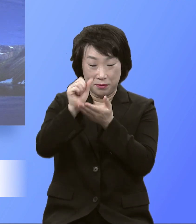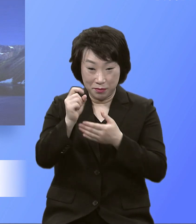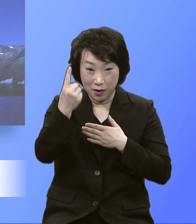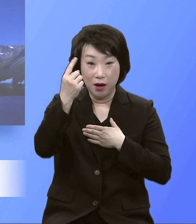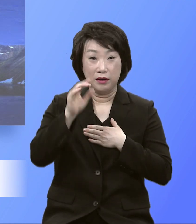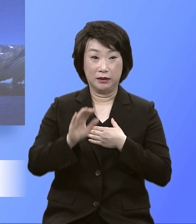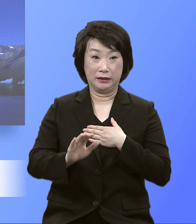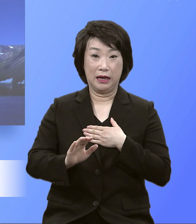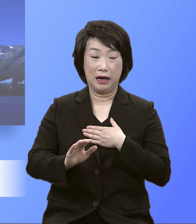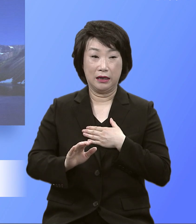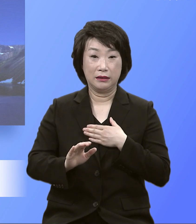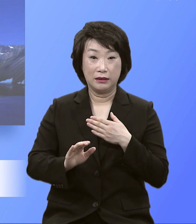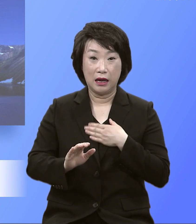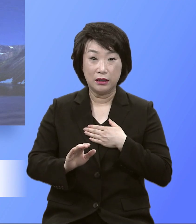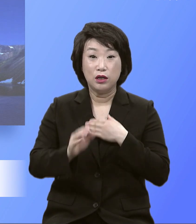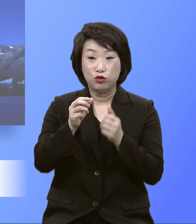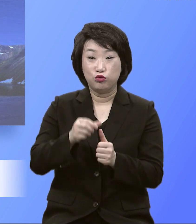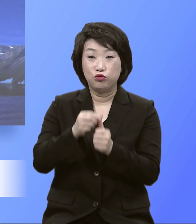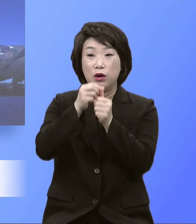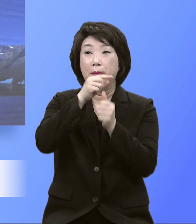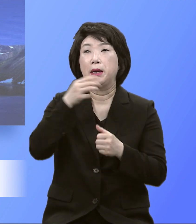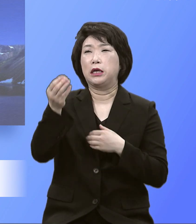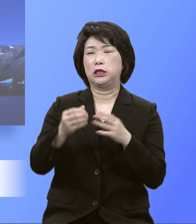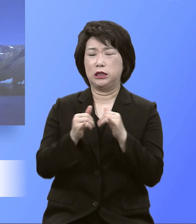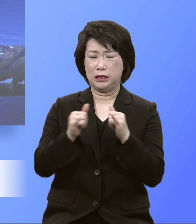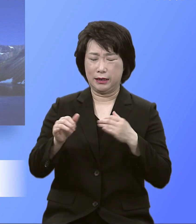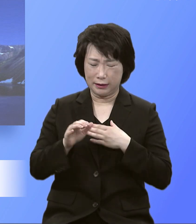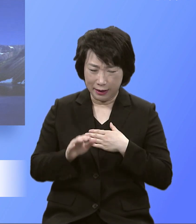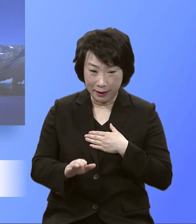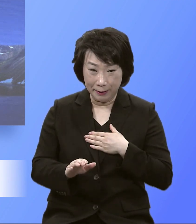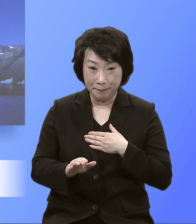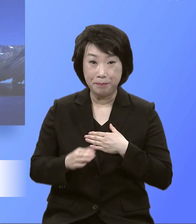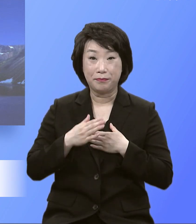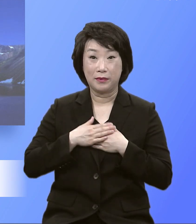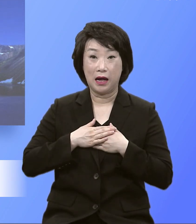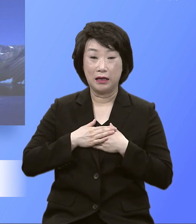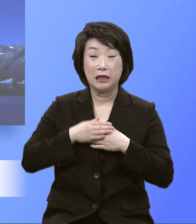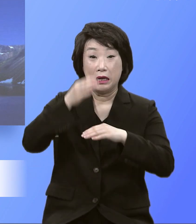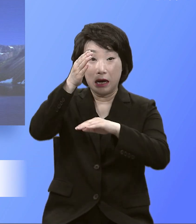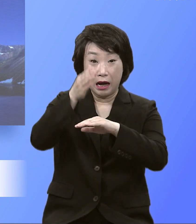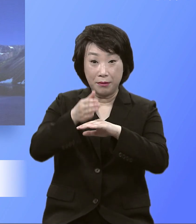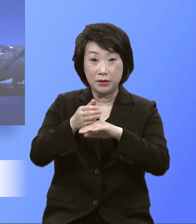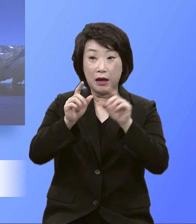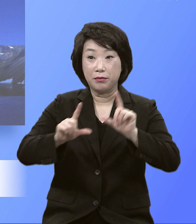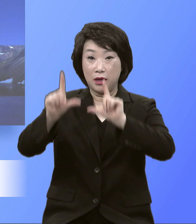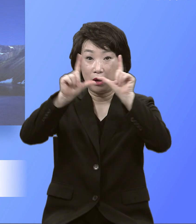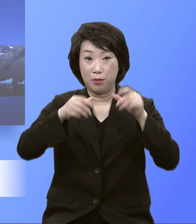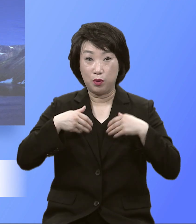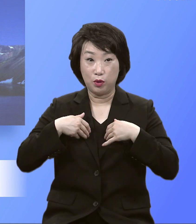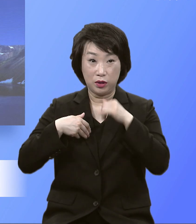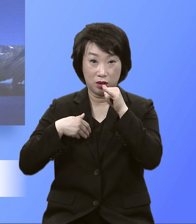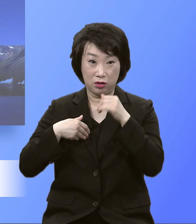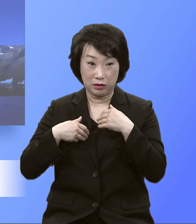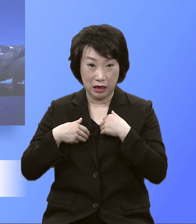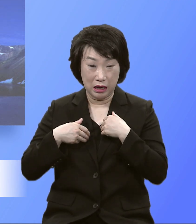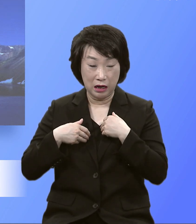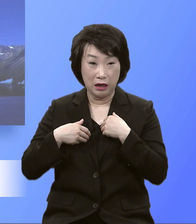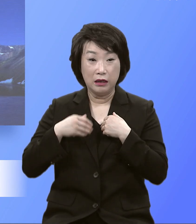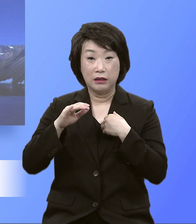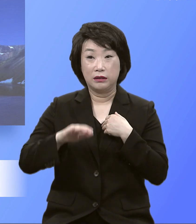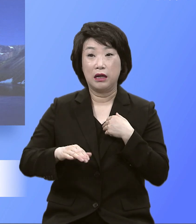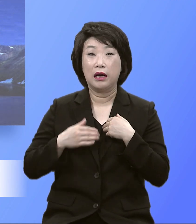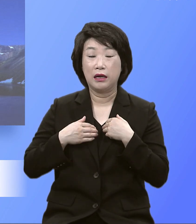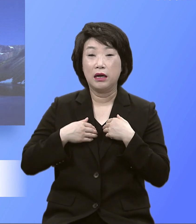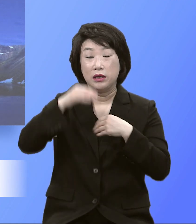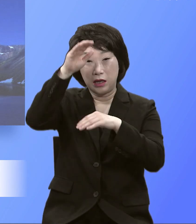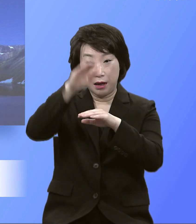말미암아 나는 구원의 빚진 자다. 나는 감사하며 살아야 된다.